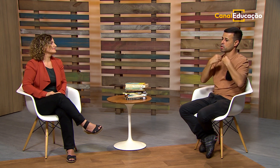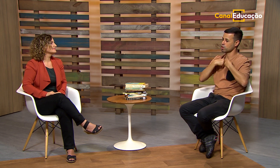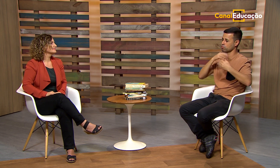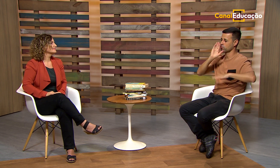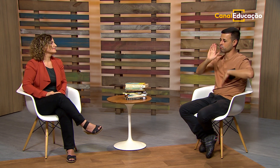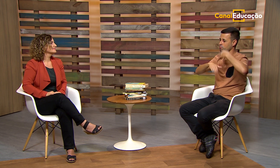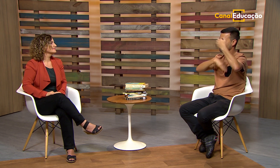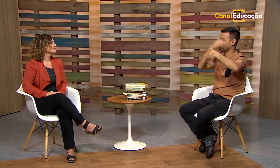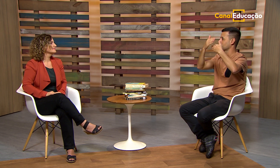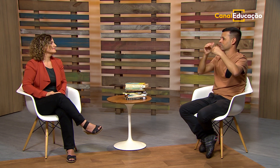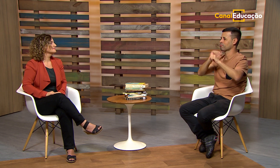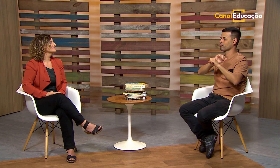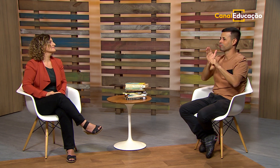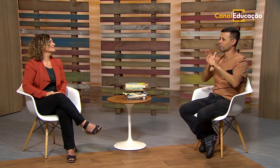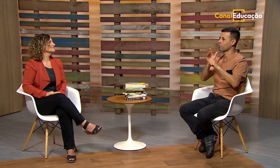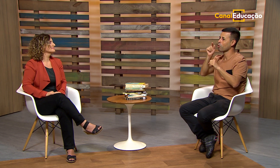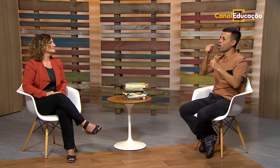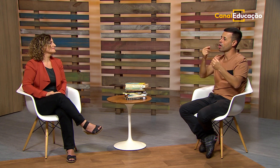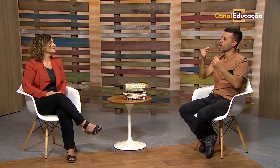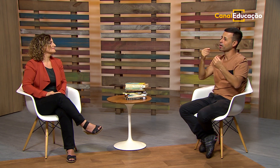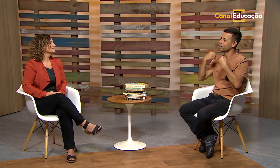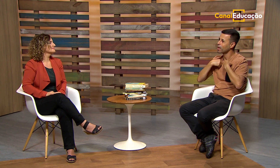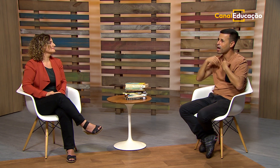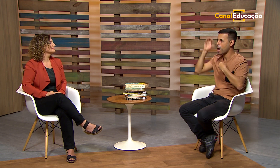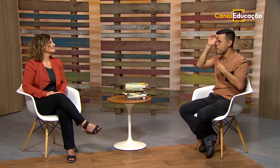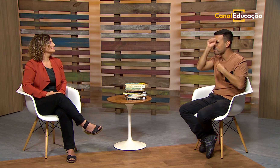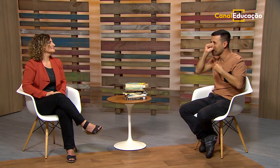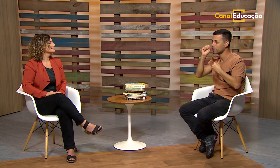âmbito da produção de conteúdo com captação de